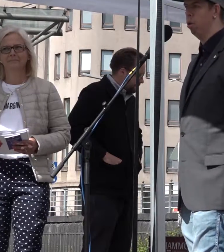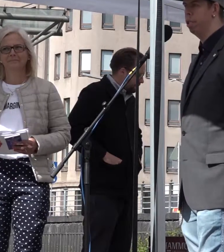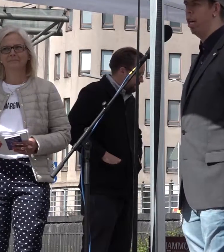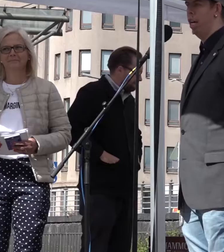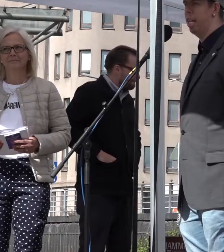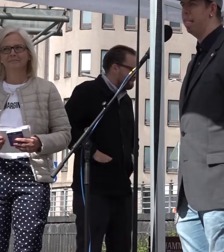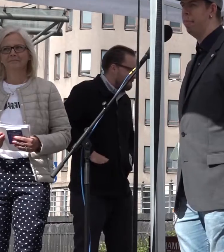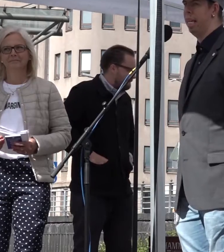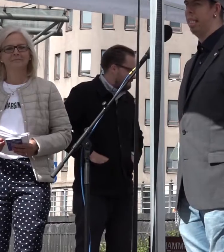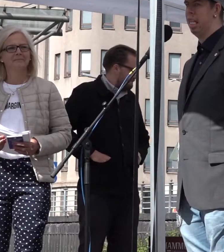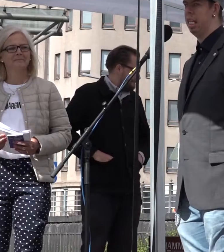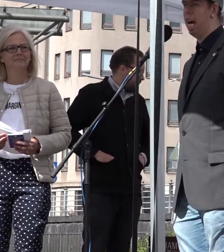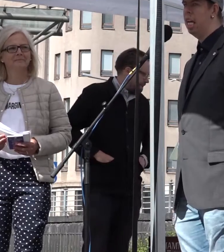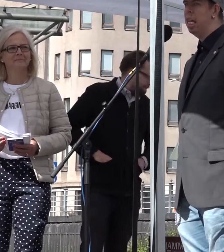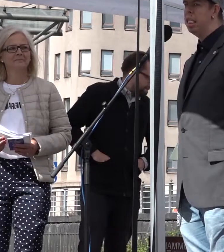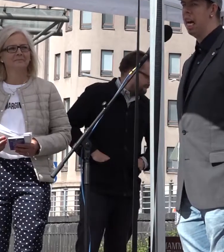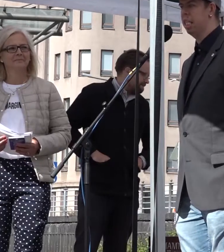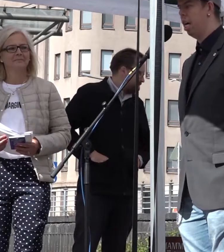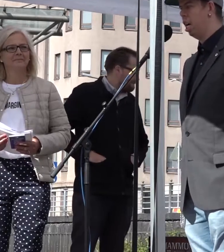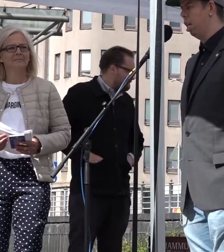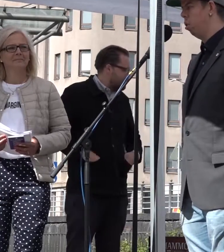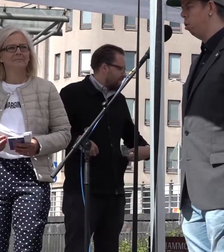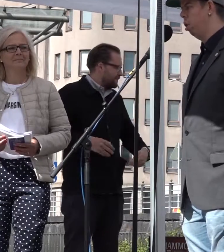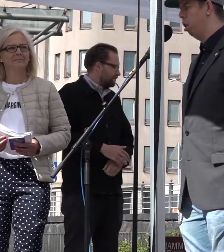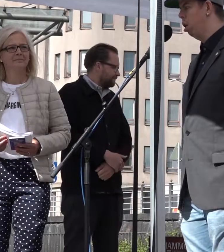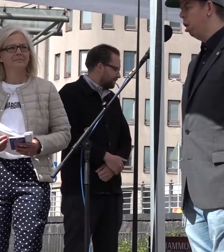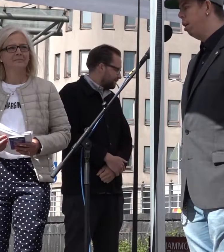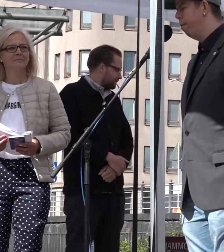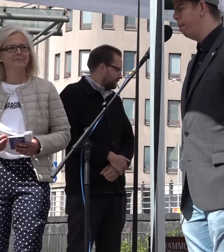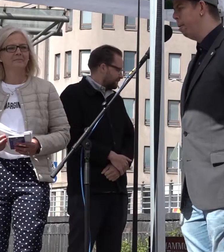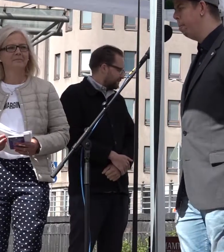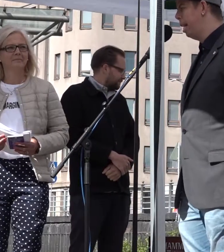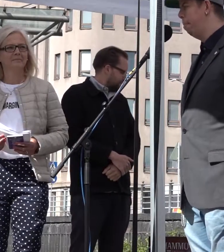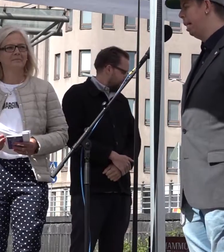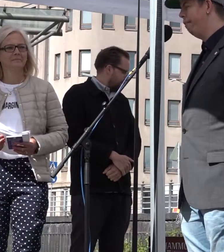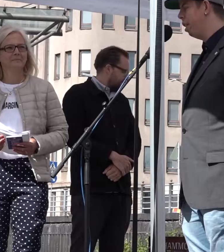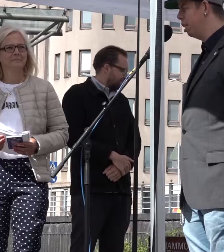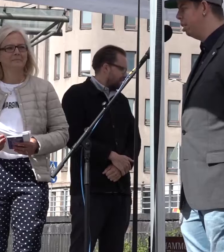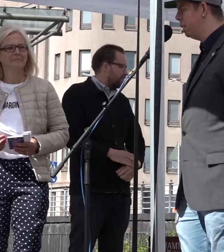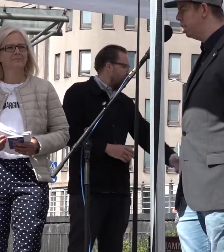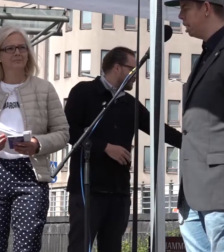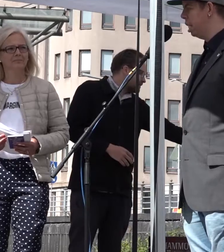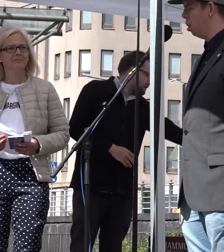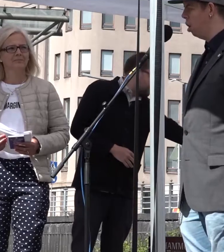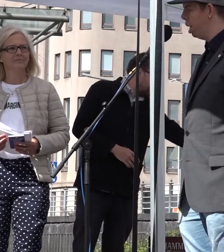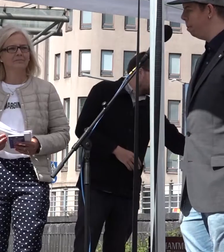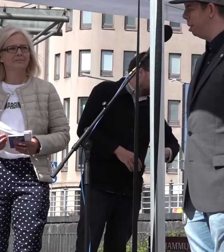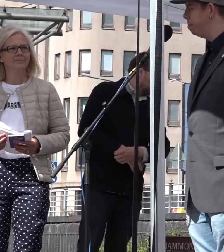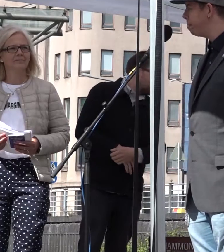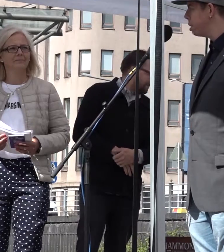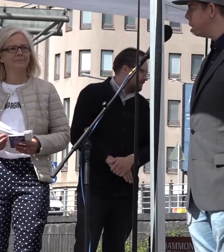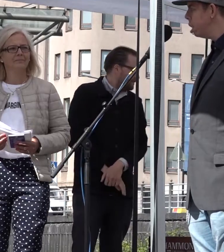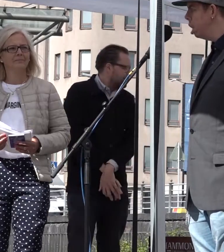joku sanoo, että esimerkiksi, että sä et saa niin kun mennä minne vaan, niin sitten se on